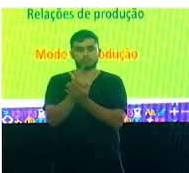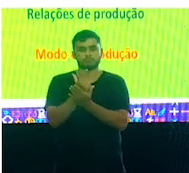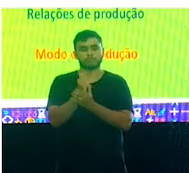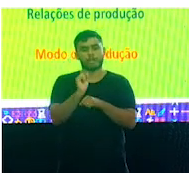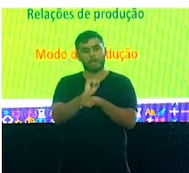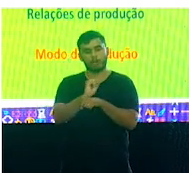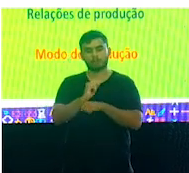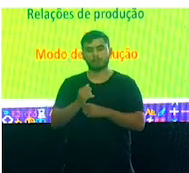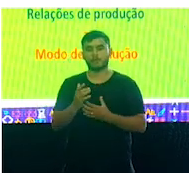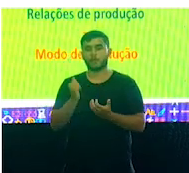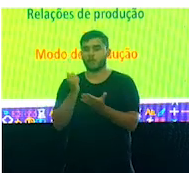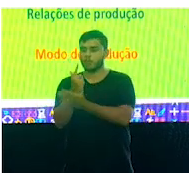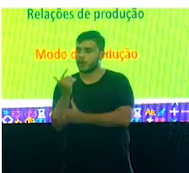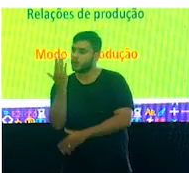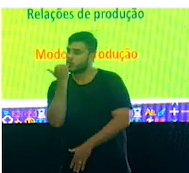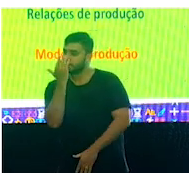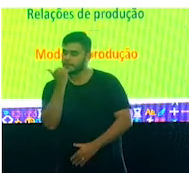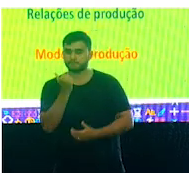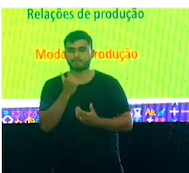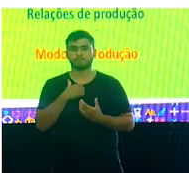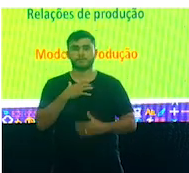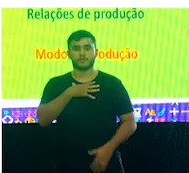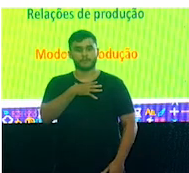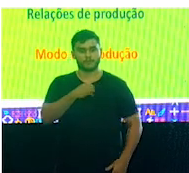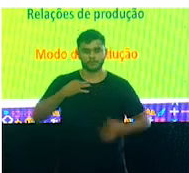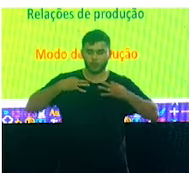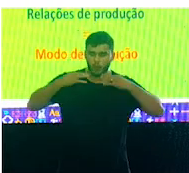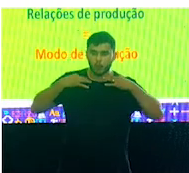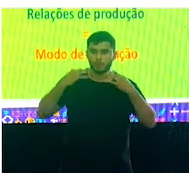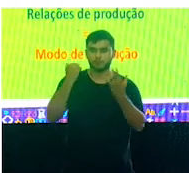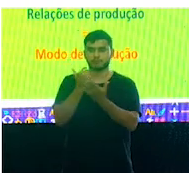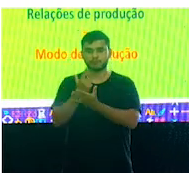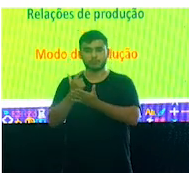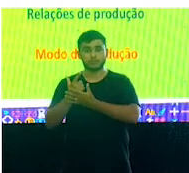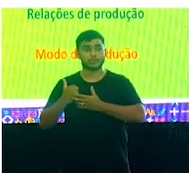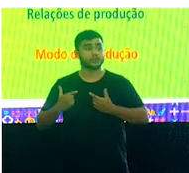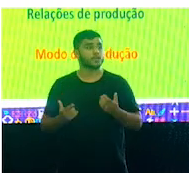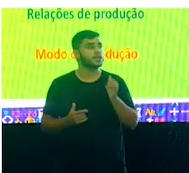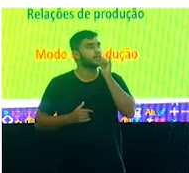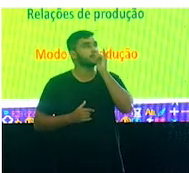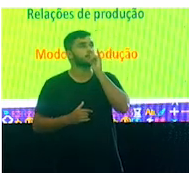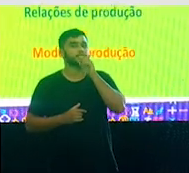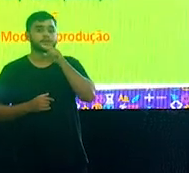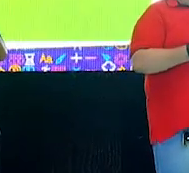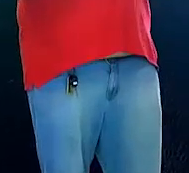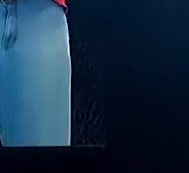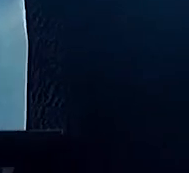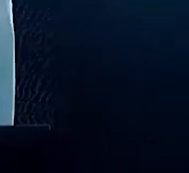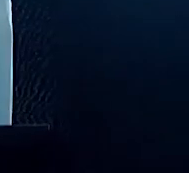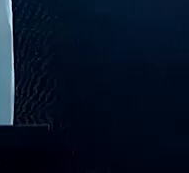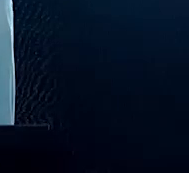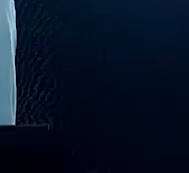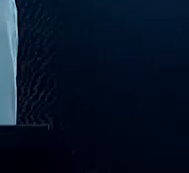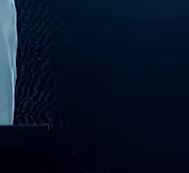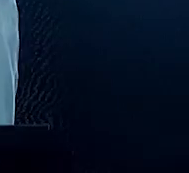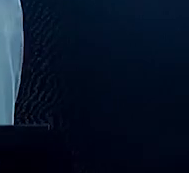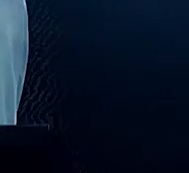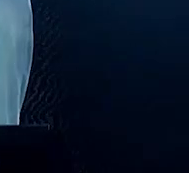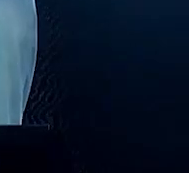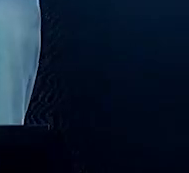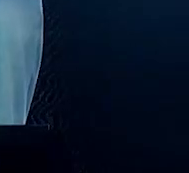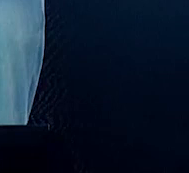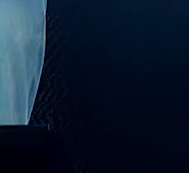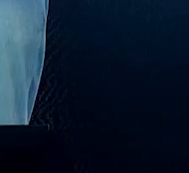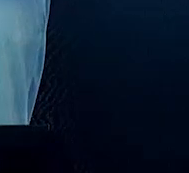sua subsistência e sobrevivência. É o que nós transformamos. Se não tivesse tido uma força